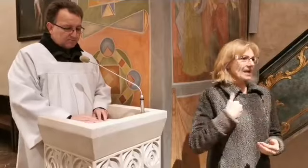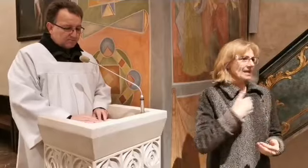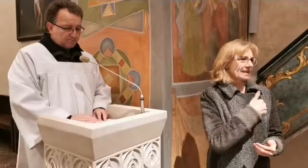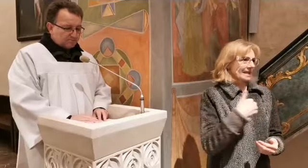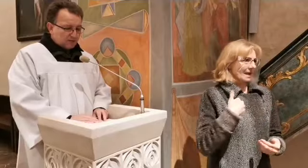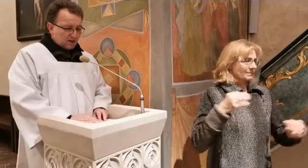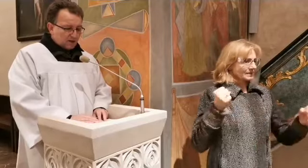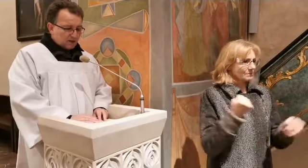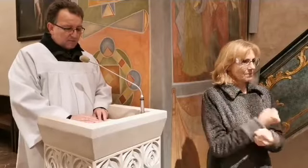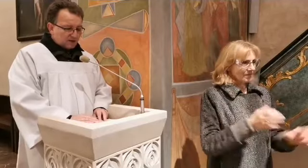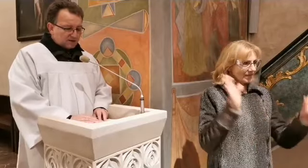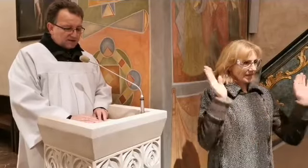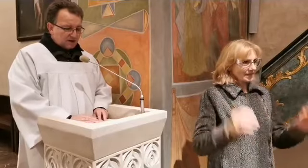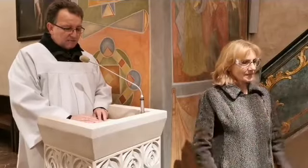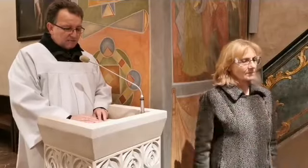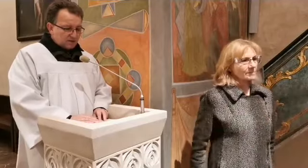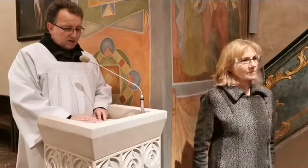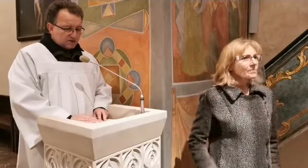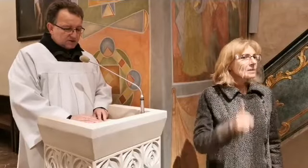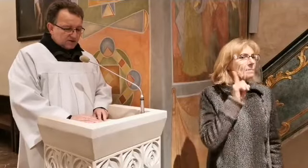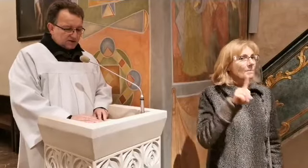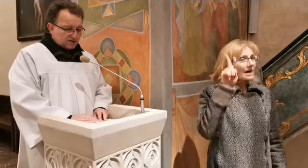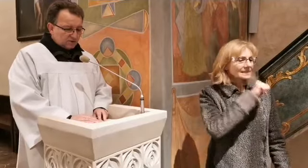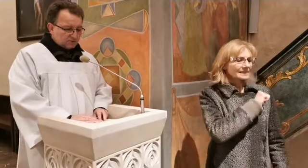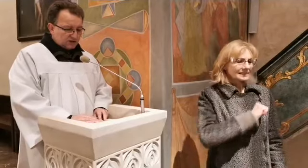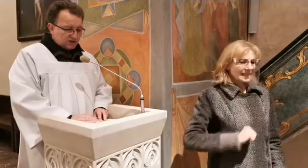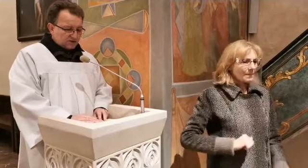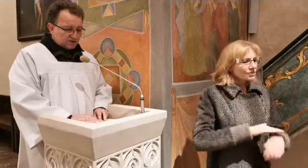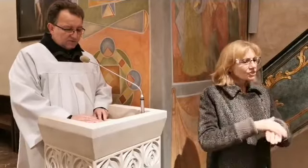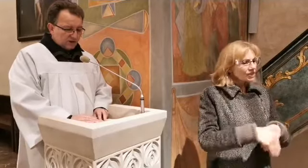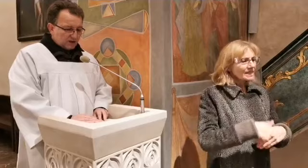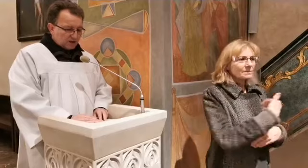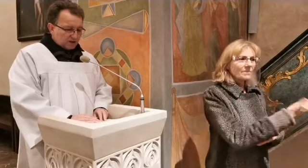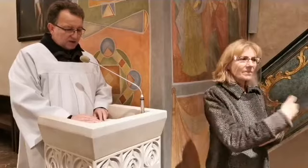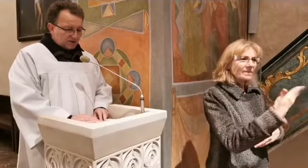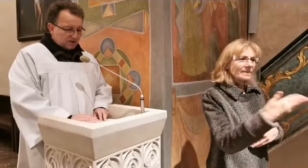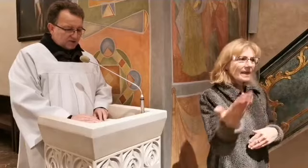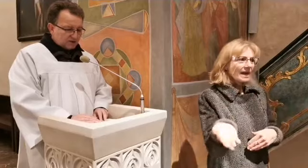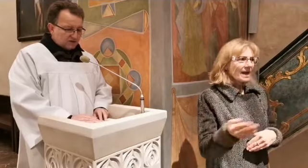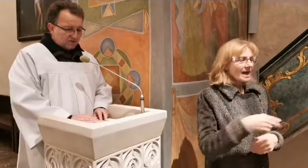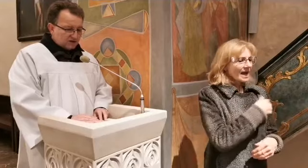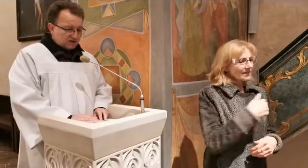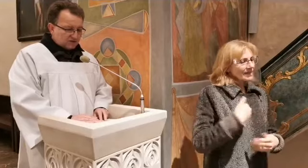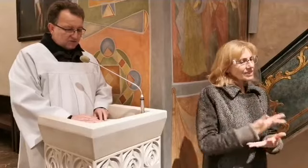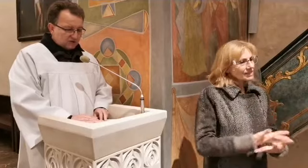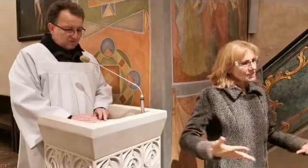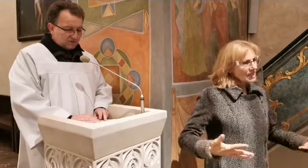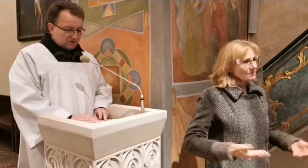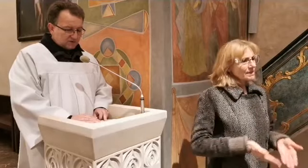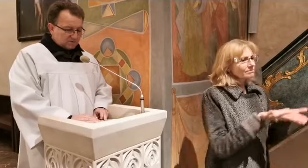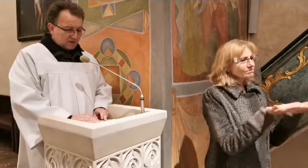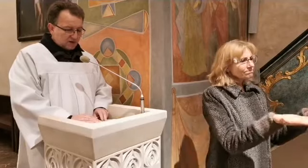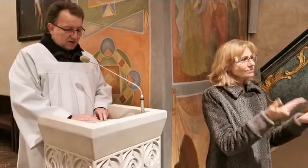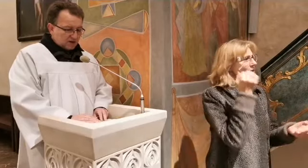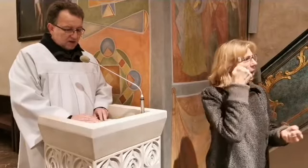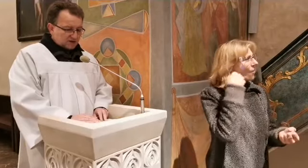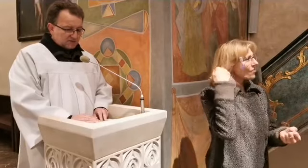zbawienie. Pan sam szczęściem obdarzy, a nasza ziemia wyda swój owoc.